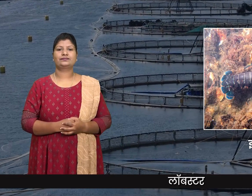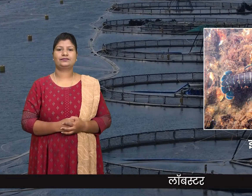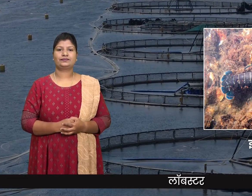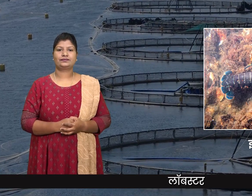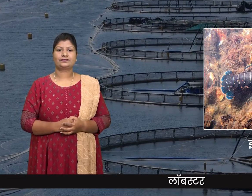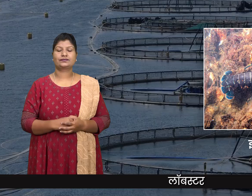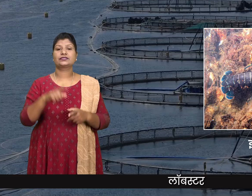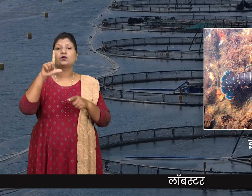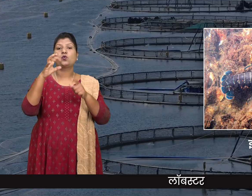लॉबस्टर